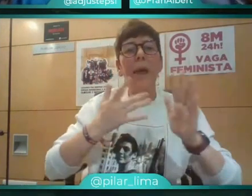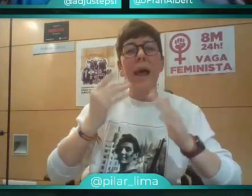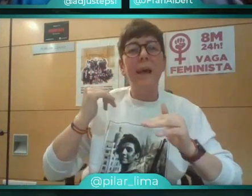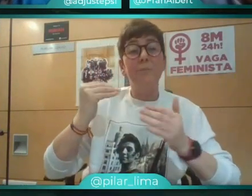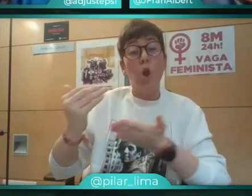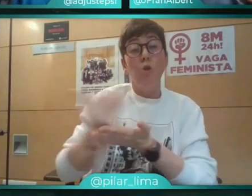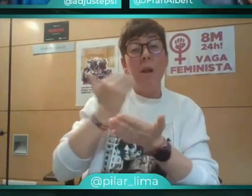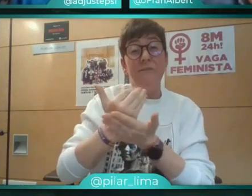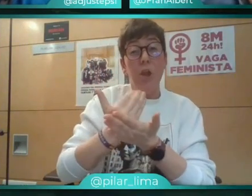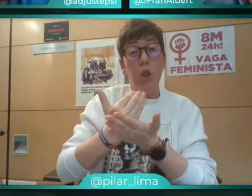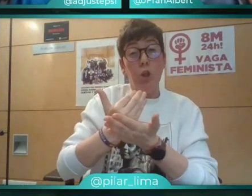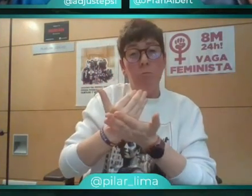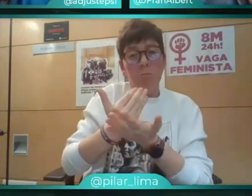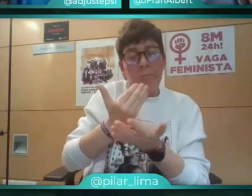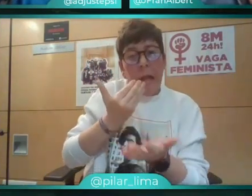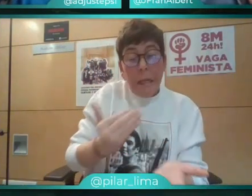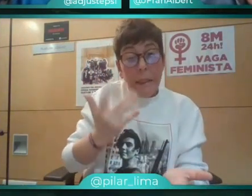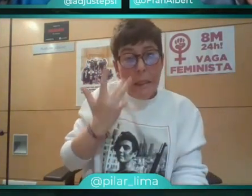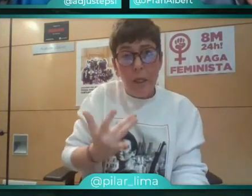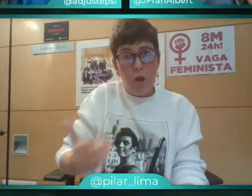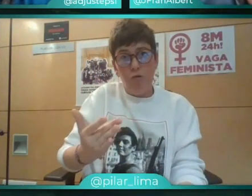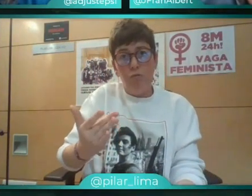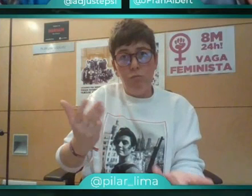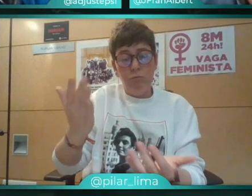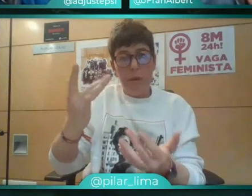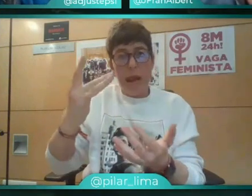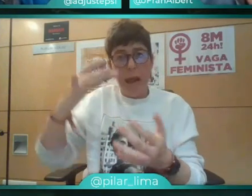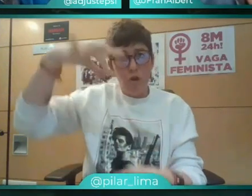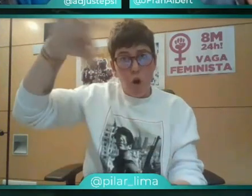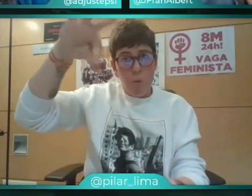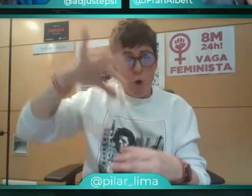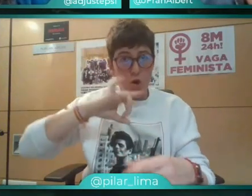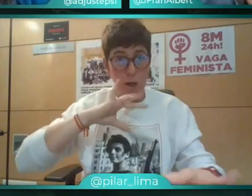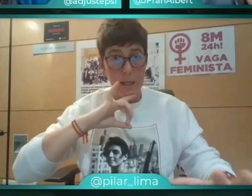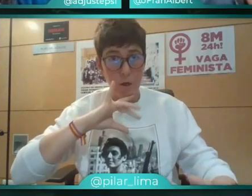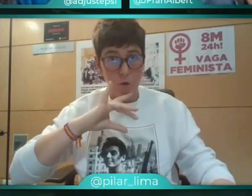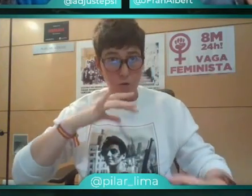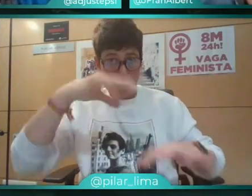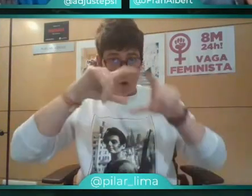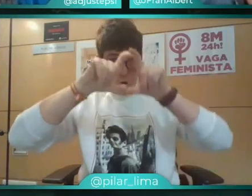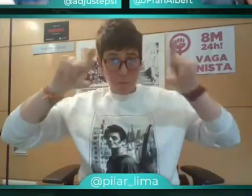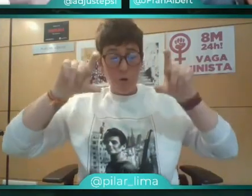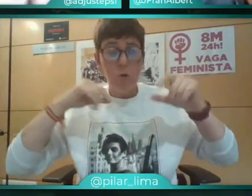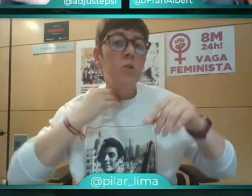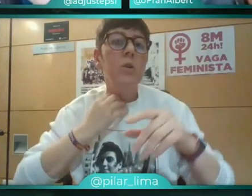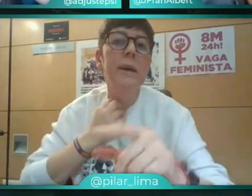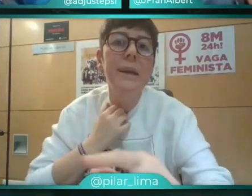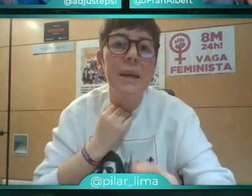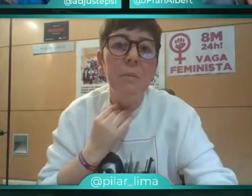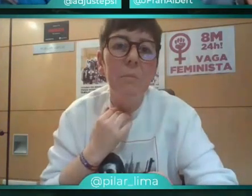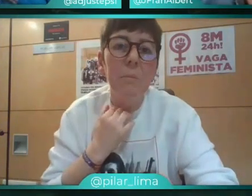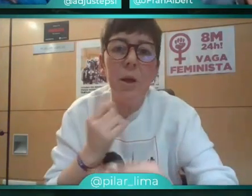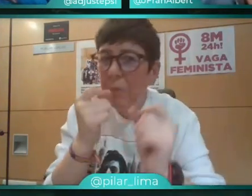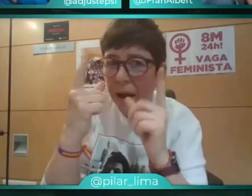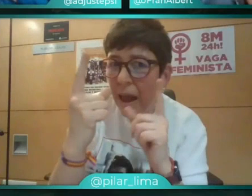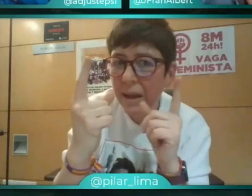no hablan de esto no hablan de todos los beneficios indignos indignos que están recibiendo los oligopolios